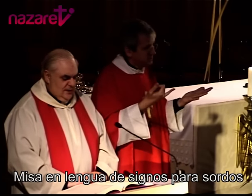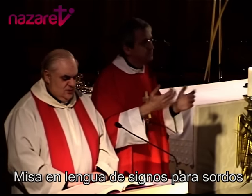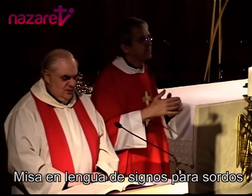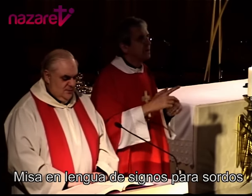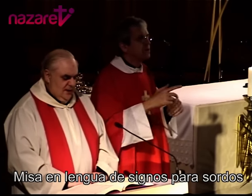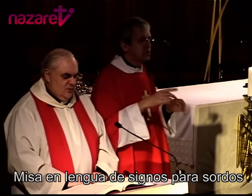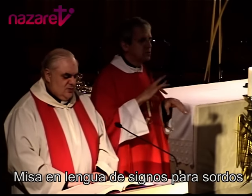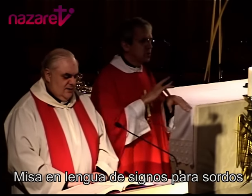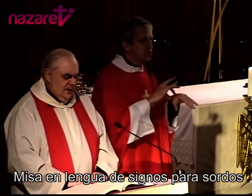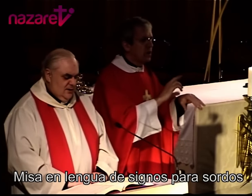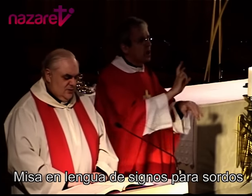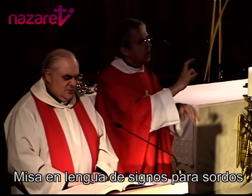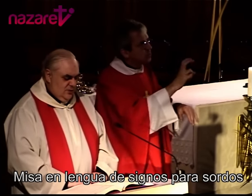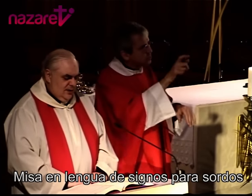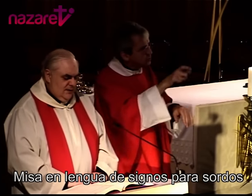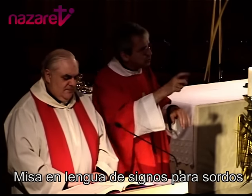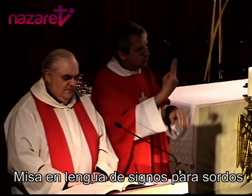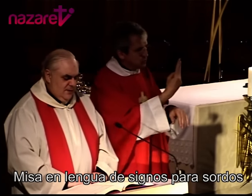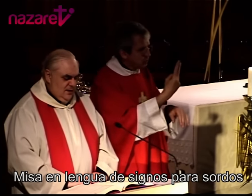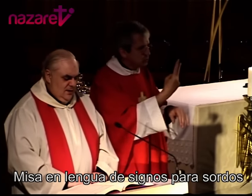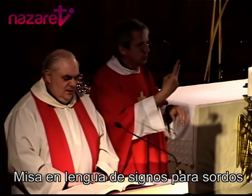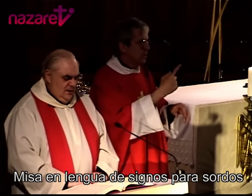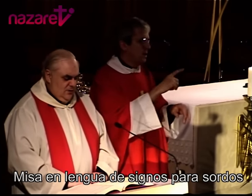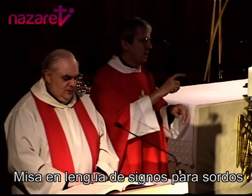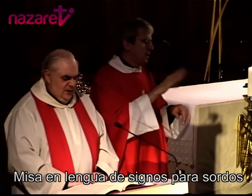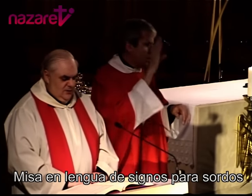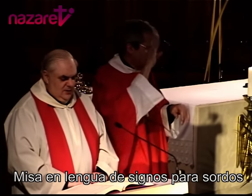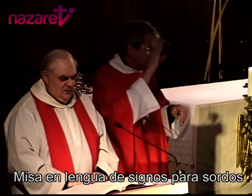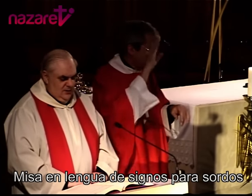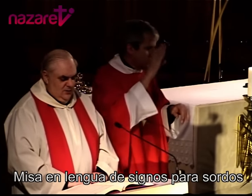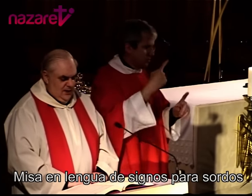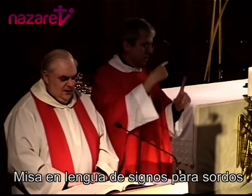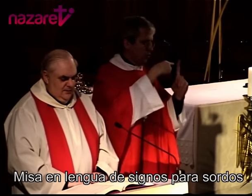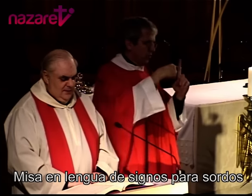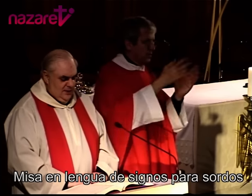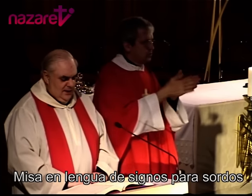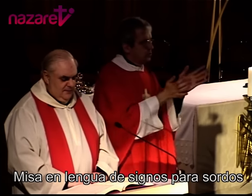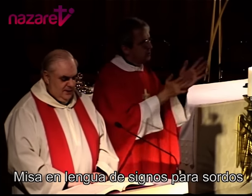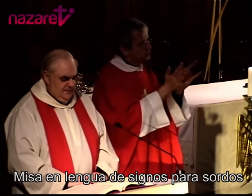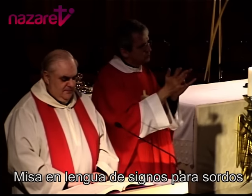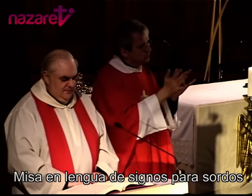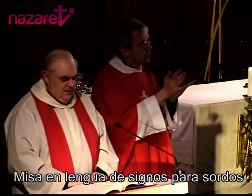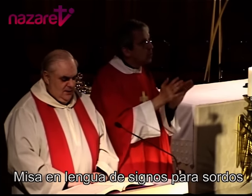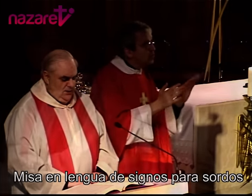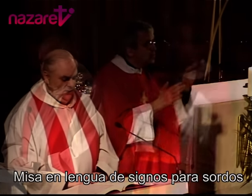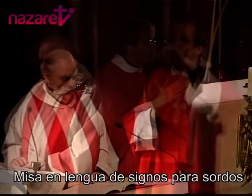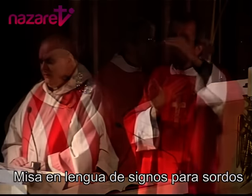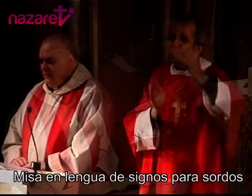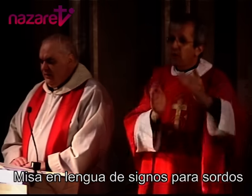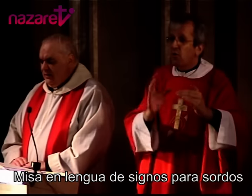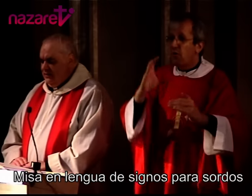dos malhechores para justiciarlos con él. Y cuando llegaron al lugar llamado la Calavera,